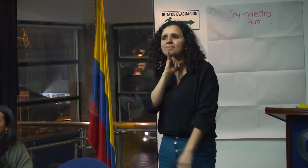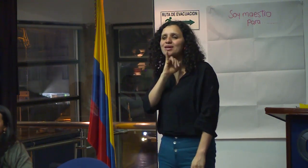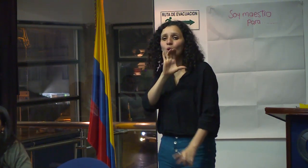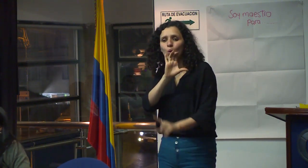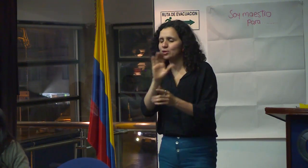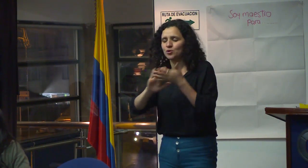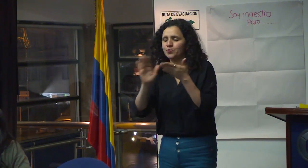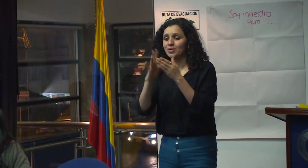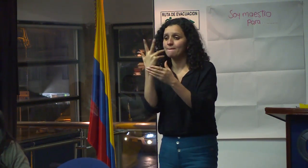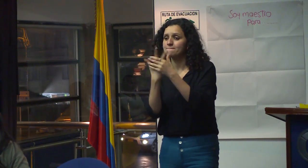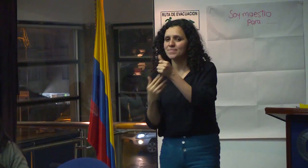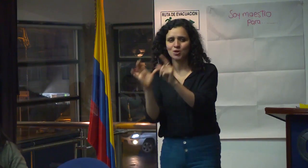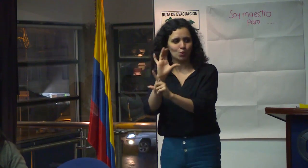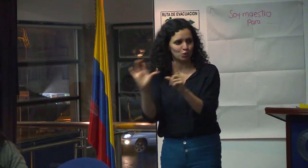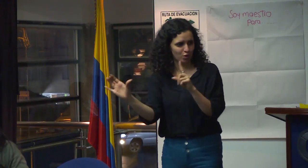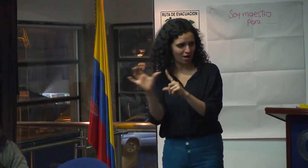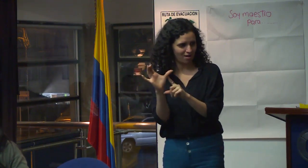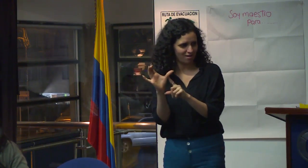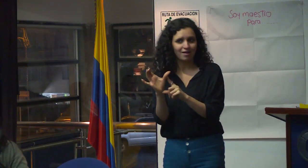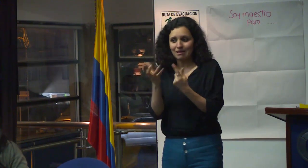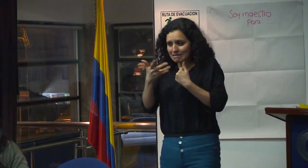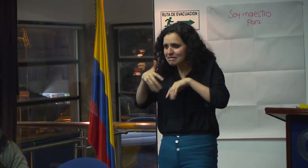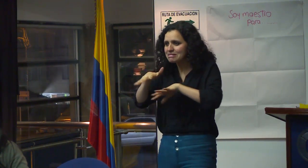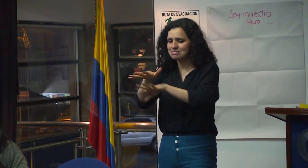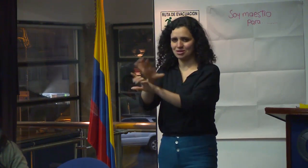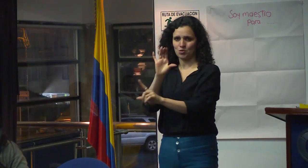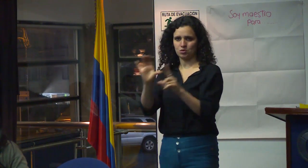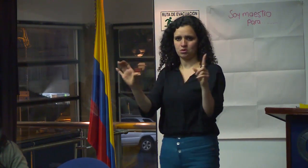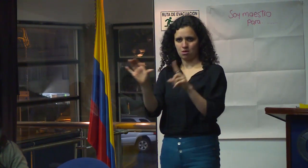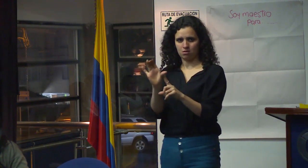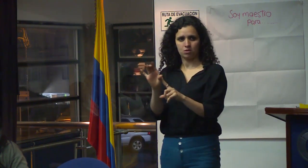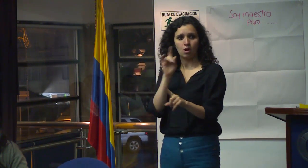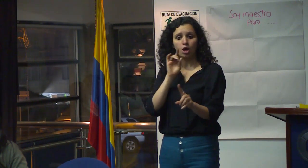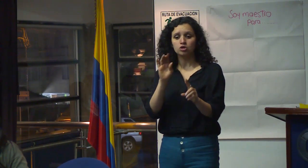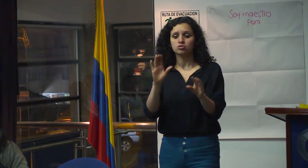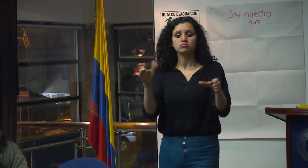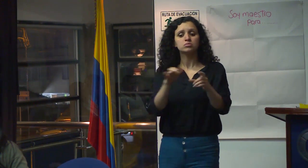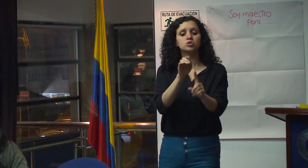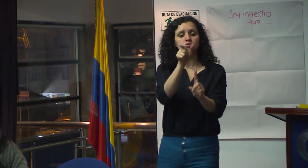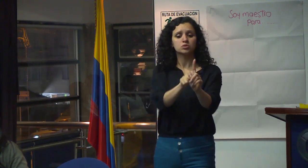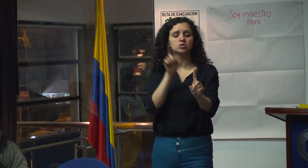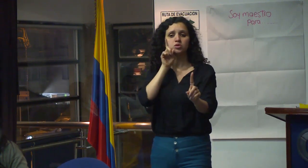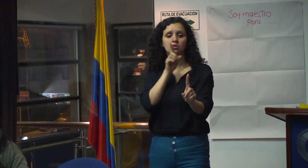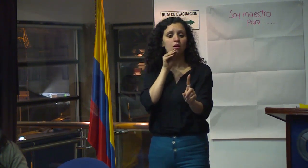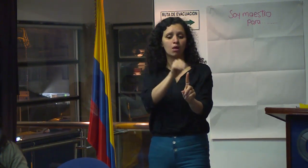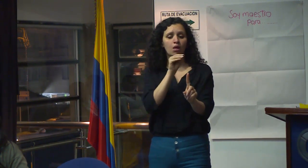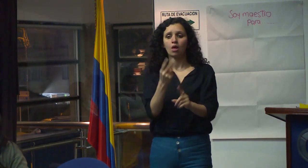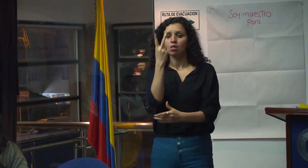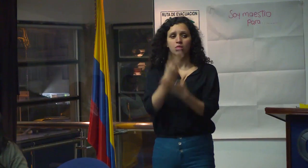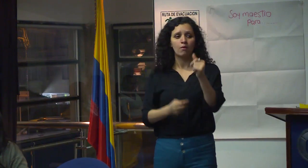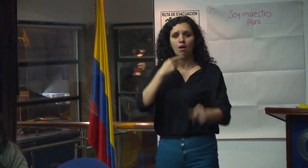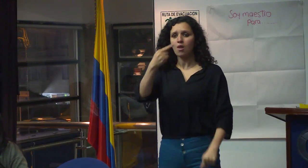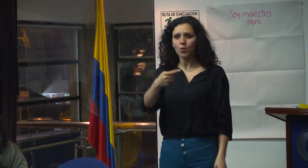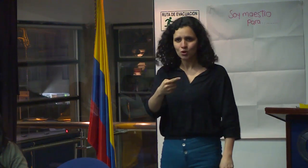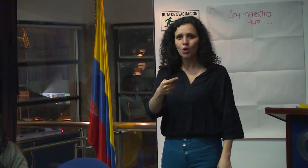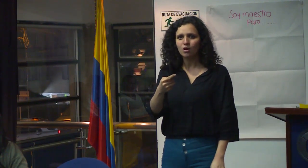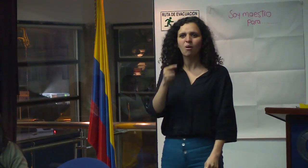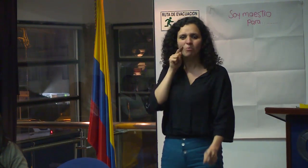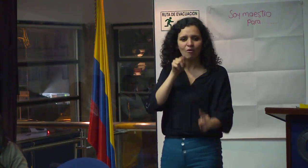Es decir, que el sordo no solamente se forme en dos lenguas, sino se forme la comprensión de las